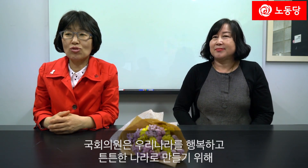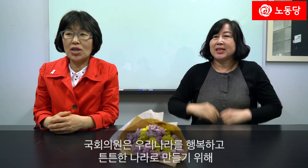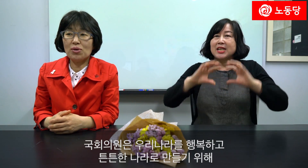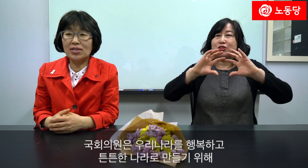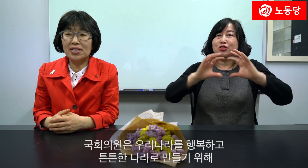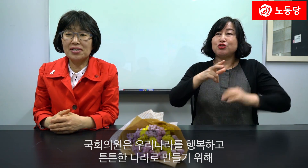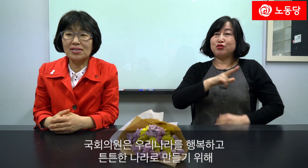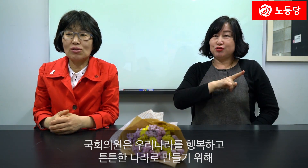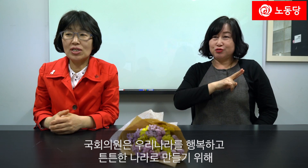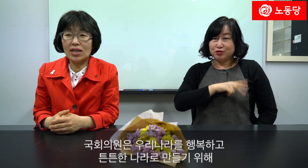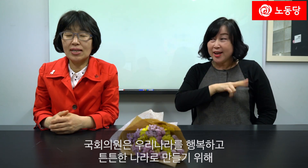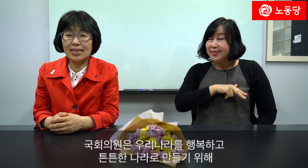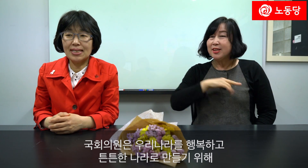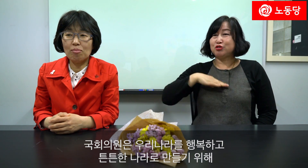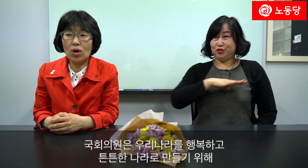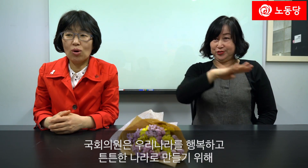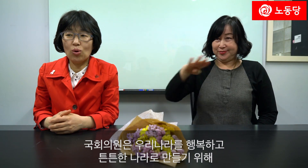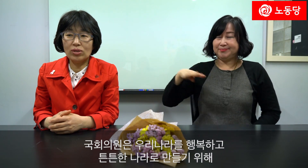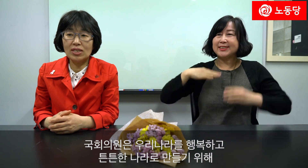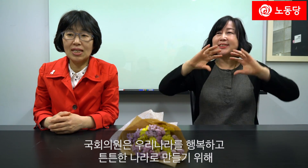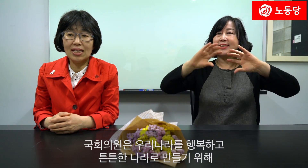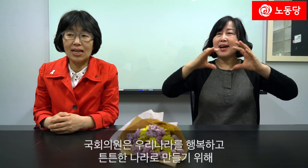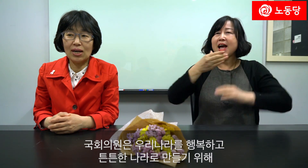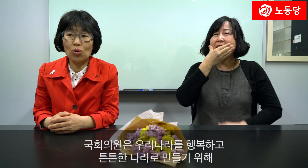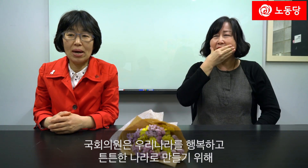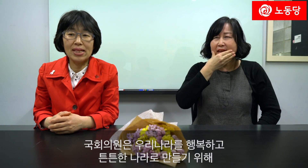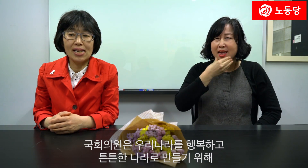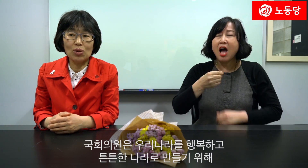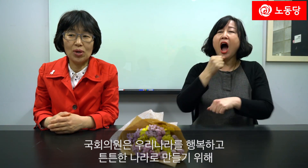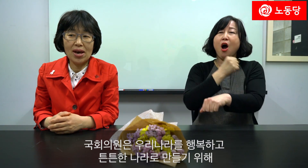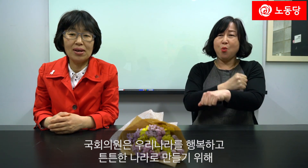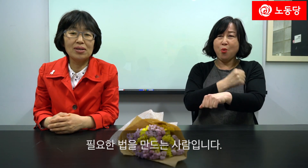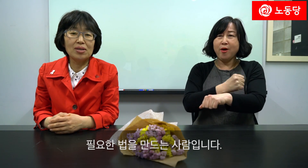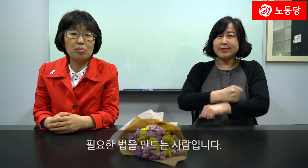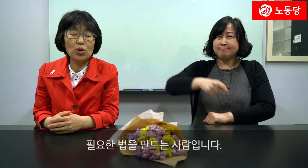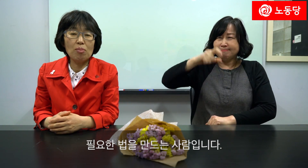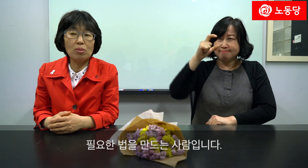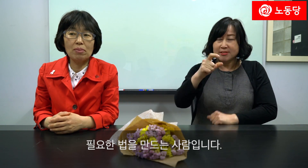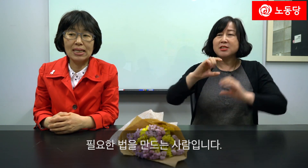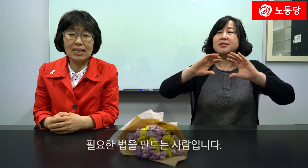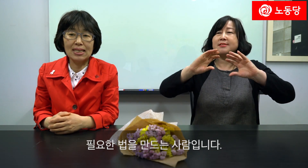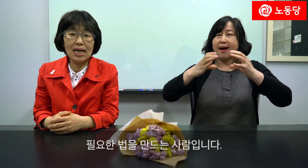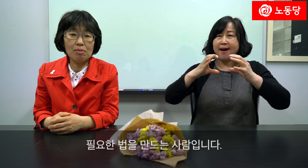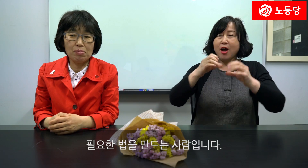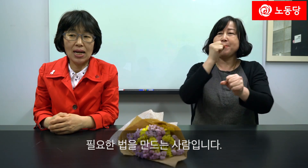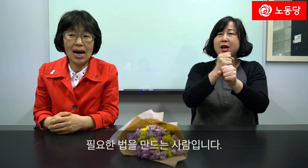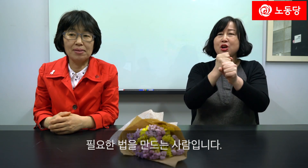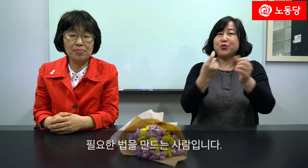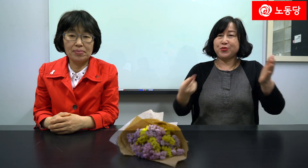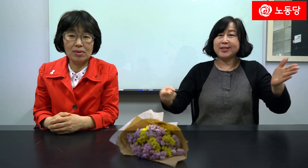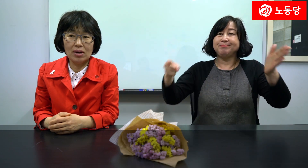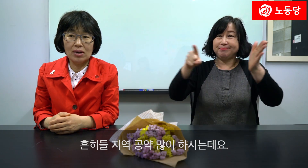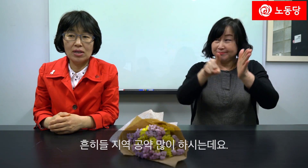네, 국회의원은 우리나라를 행복하고 튼튼한 나라로 만들기 위해 필요한 법을 만드는